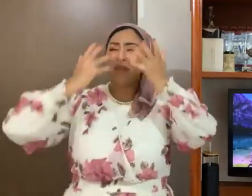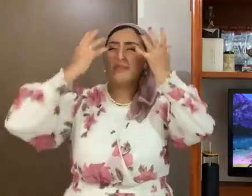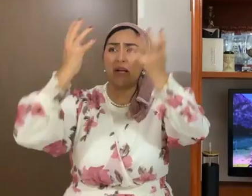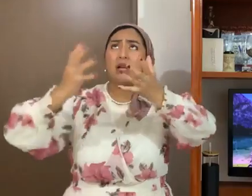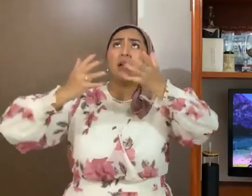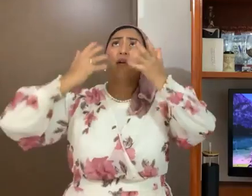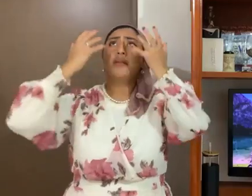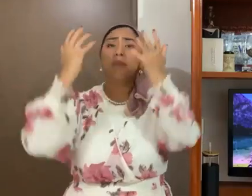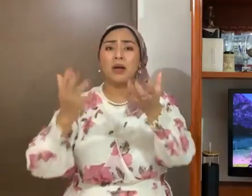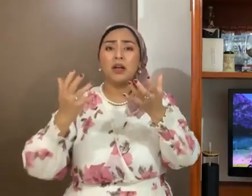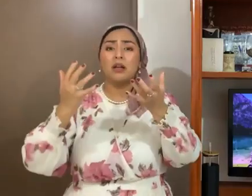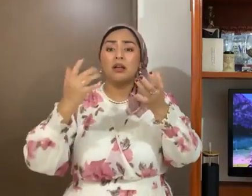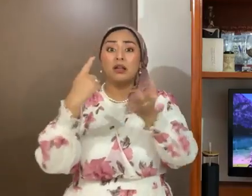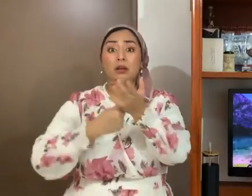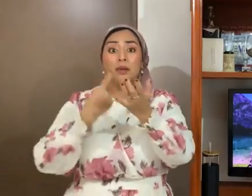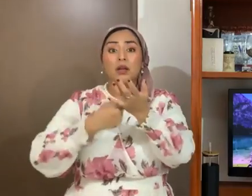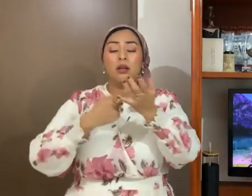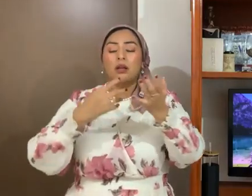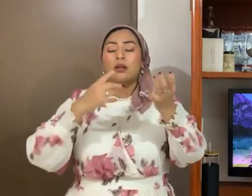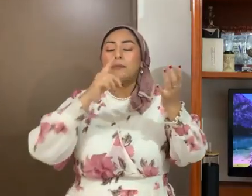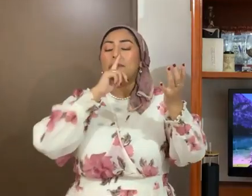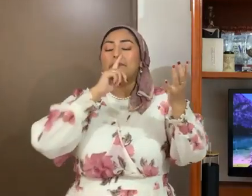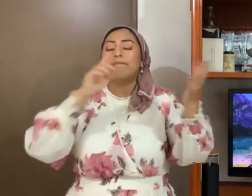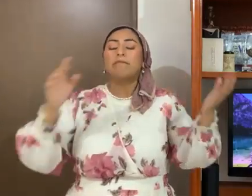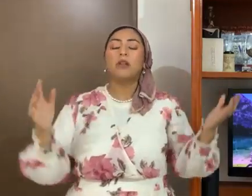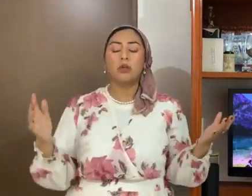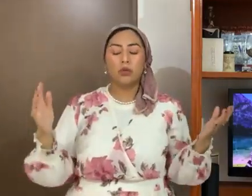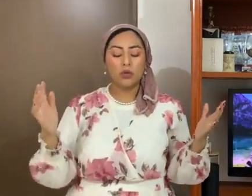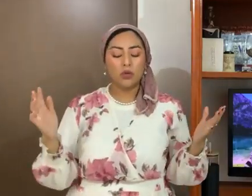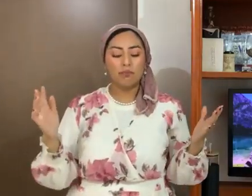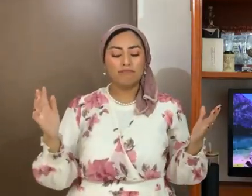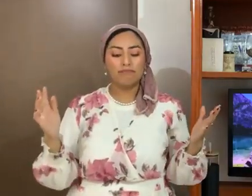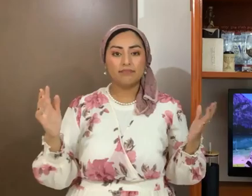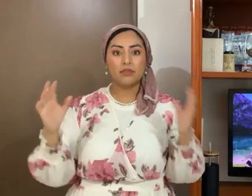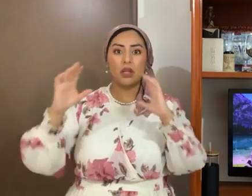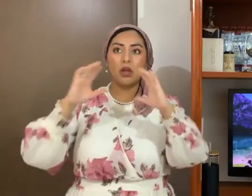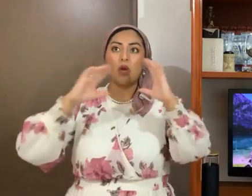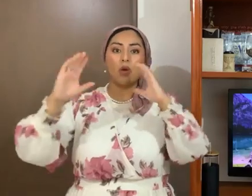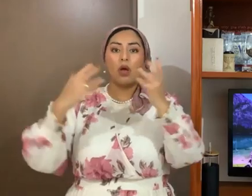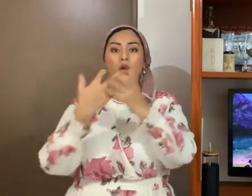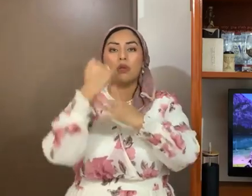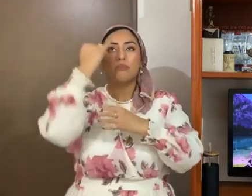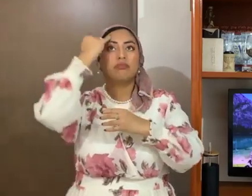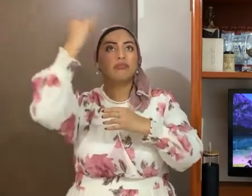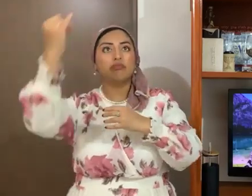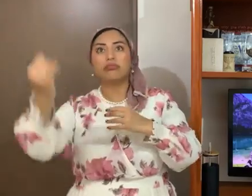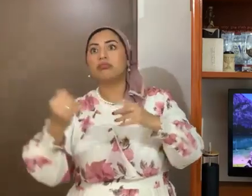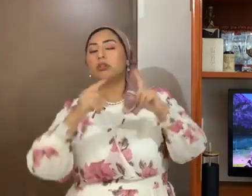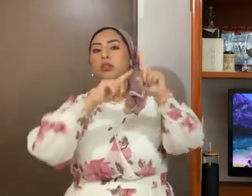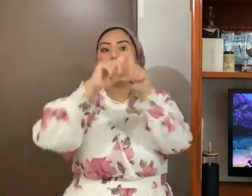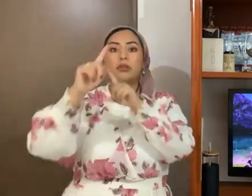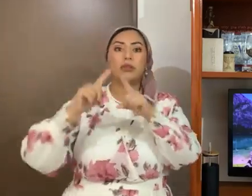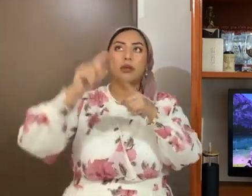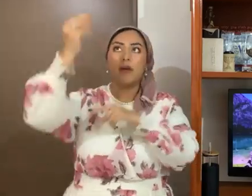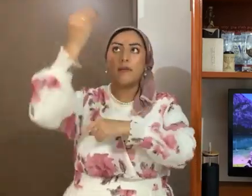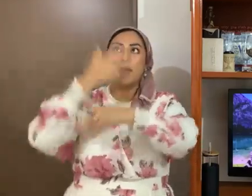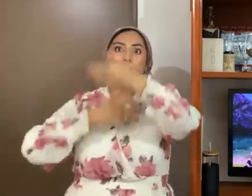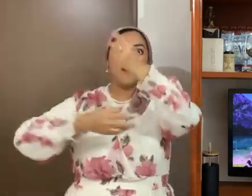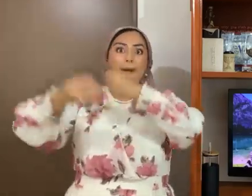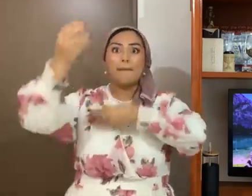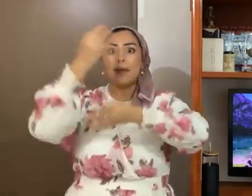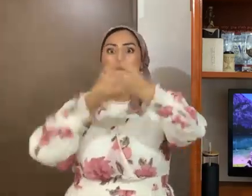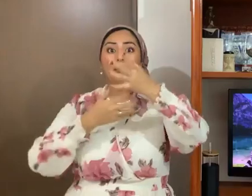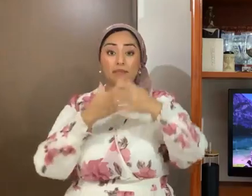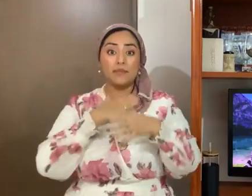que ya te quedas en silencio porque ya acabaste de orar, y el Eterno te empieza a ministrar y te empieza a hablar y te empieza a decir qué es lo que Él tiene para